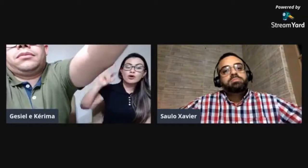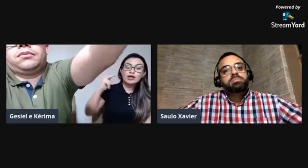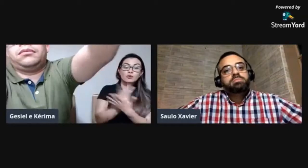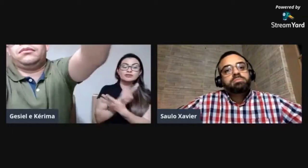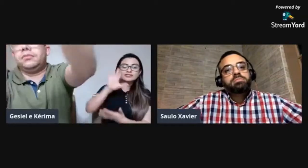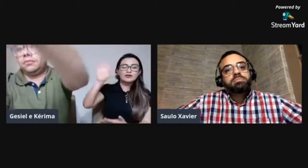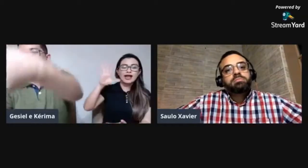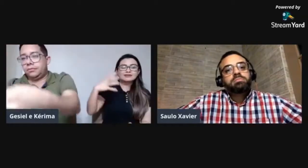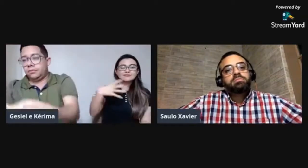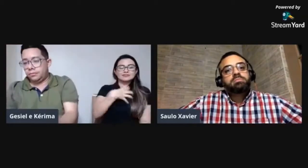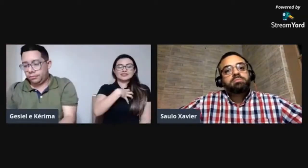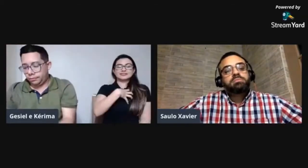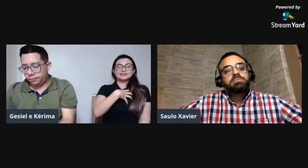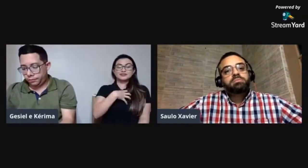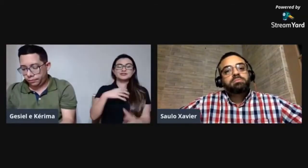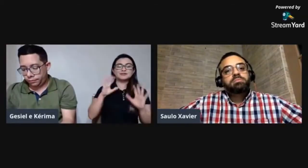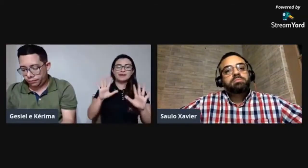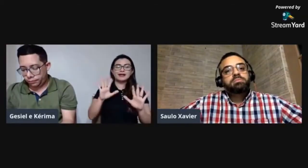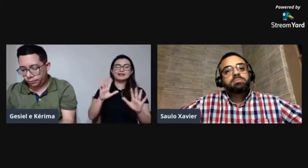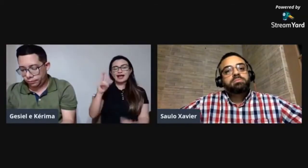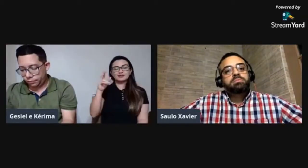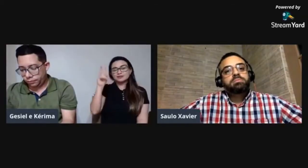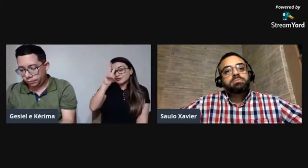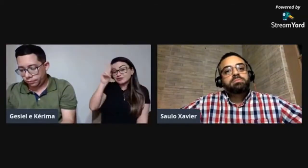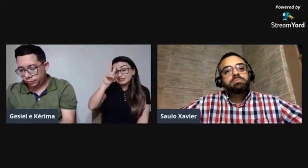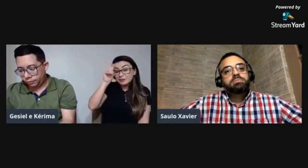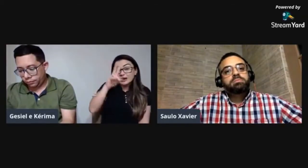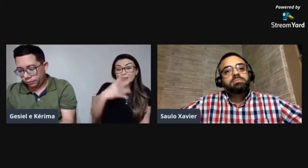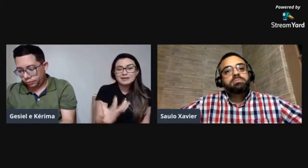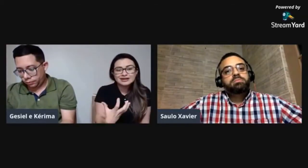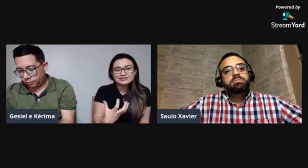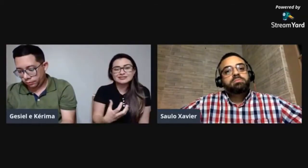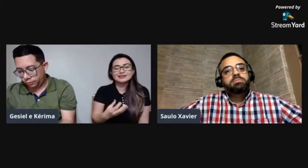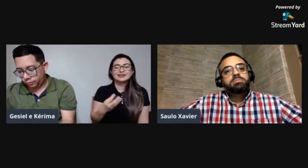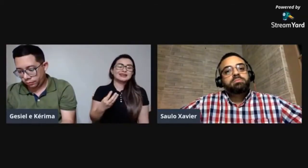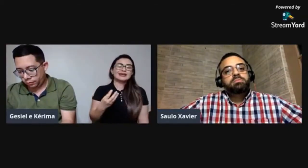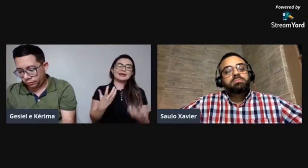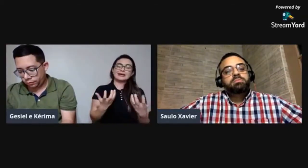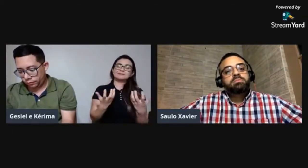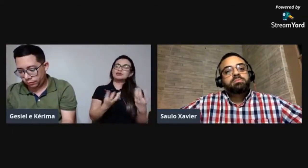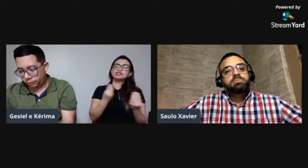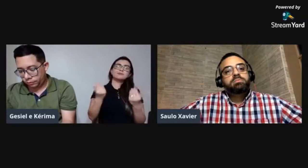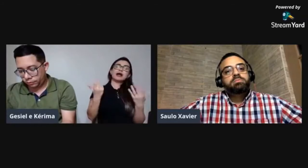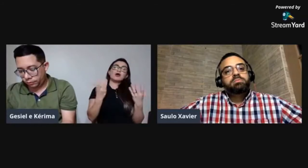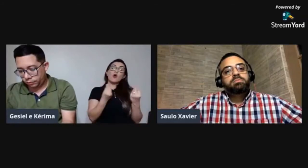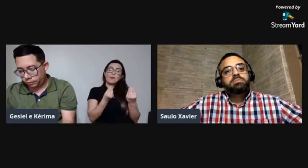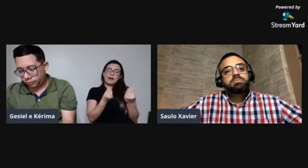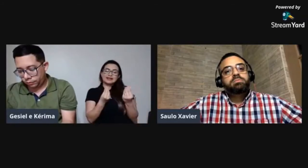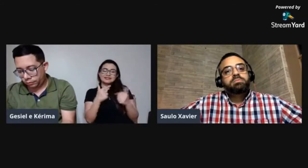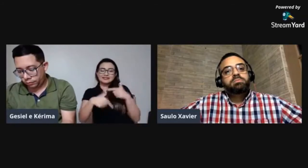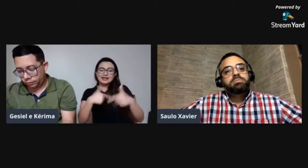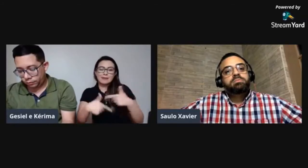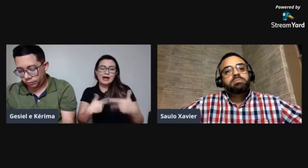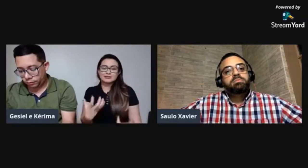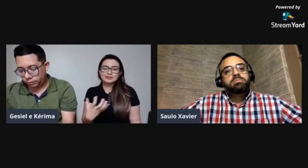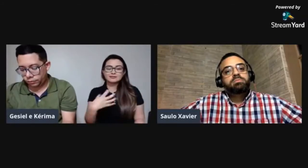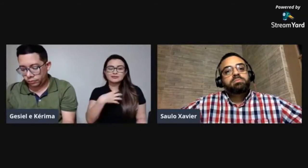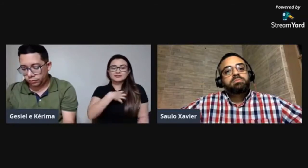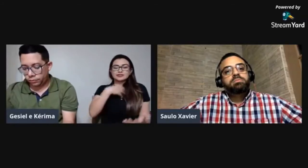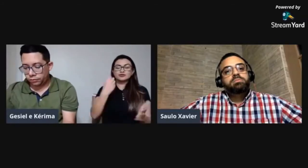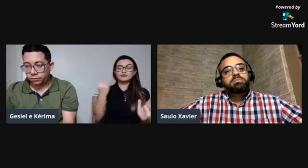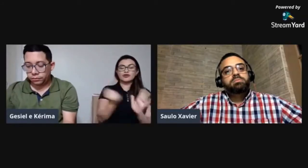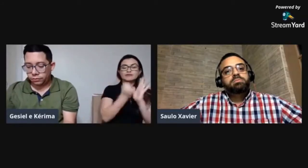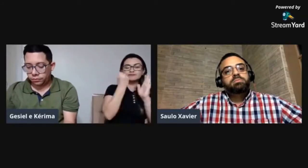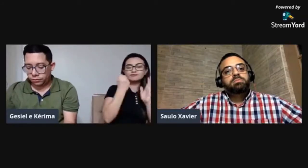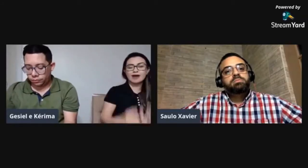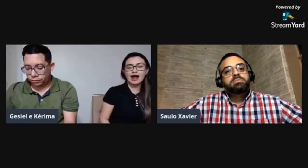marcou, que aconteceu lá, que você se sentiu impactado, se você tem uma lembrança O que te marcou mais desse trabalho, assim, que